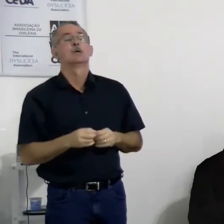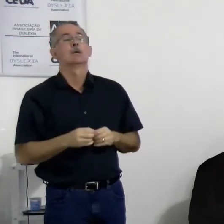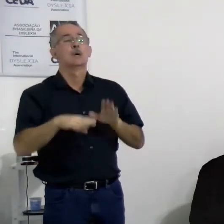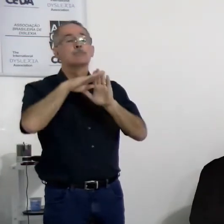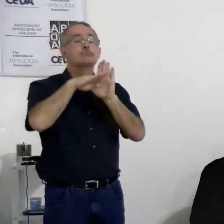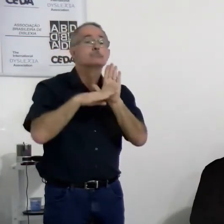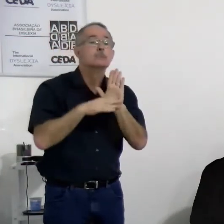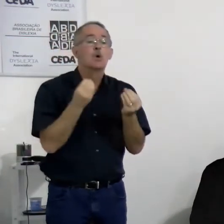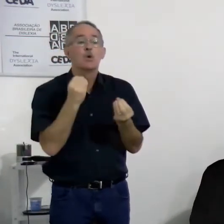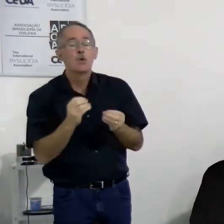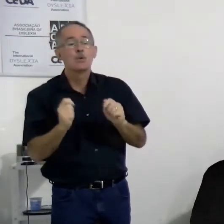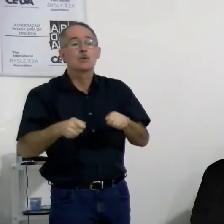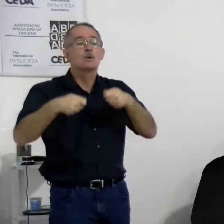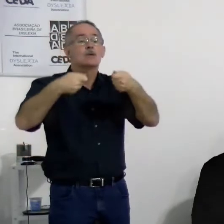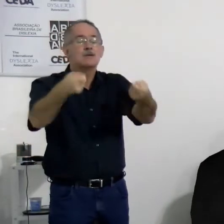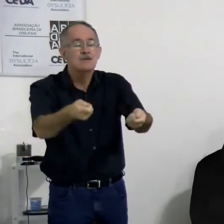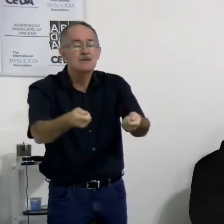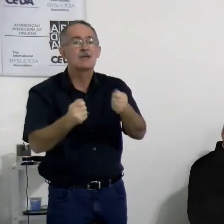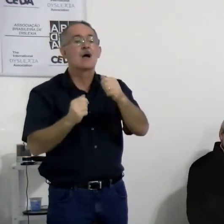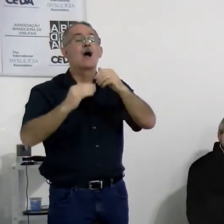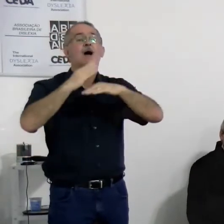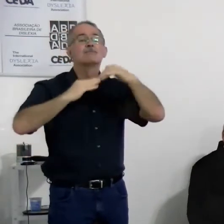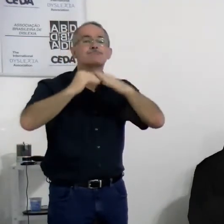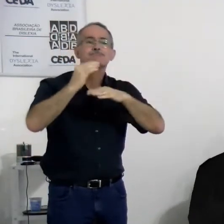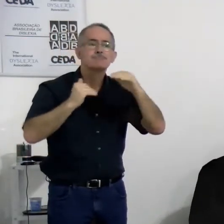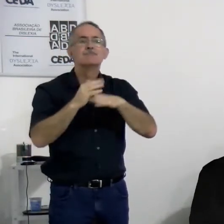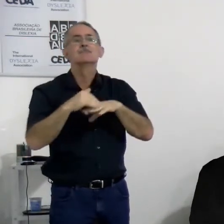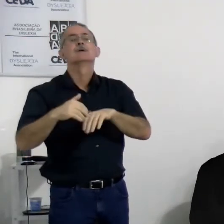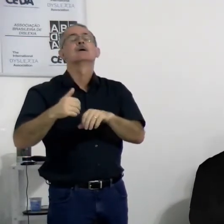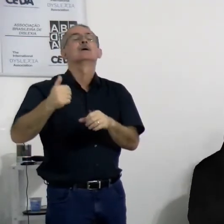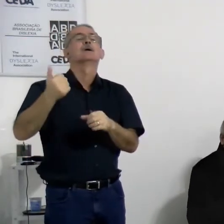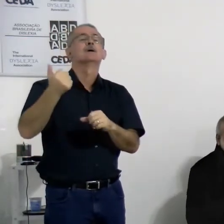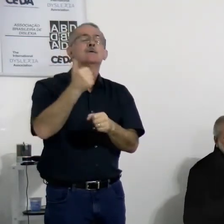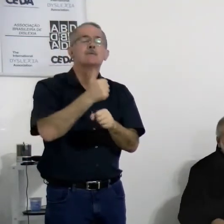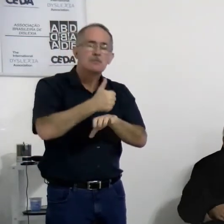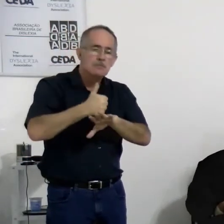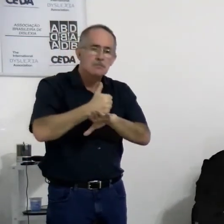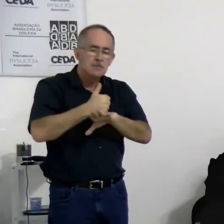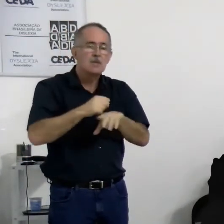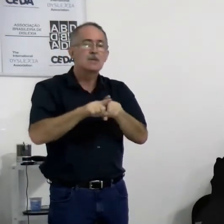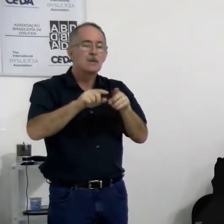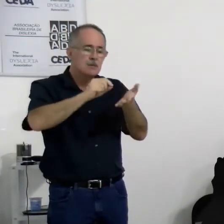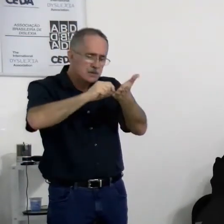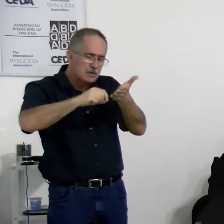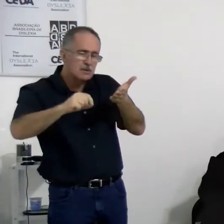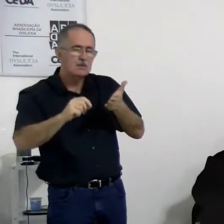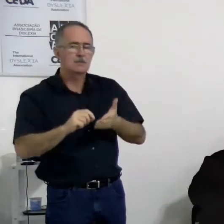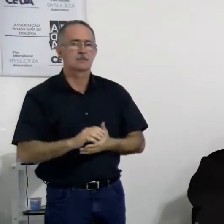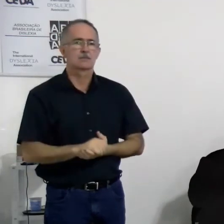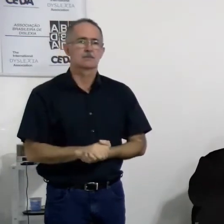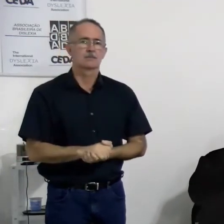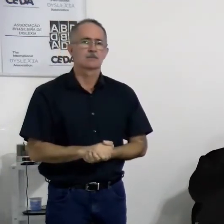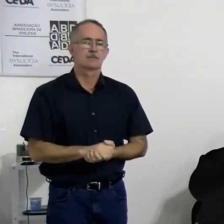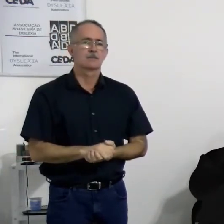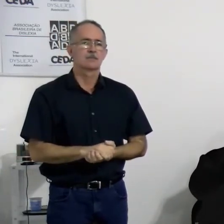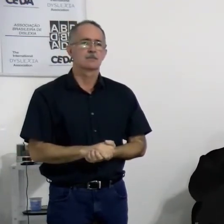as atividades, as habilidades de composição de escrita. And a colleague of some of you in this room,